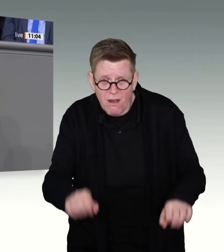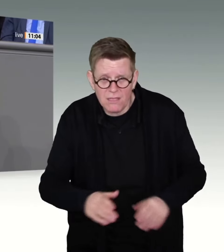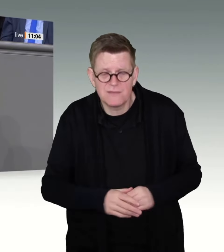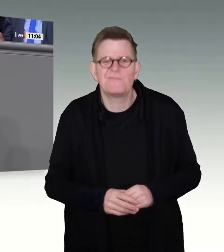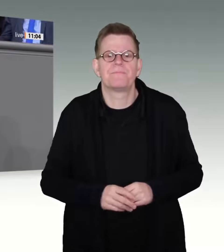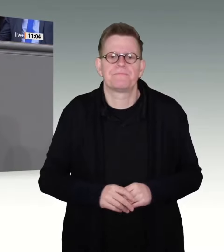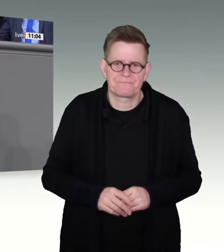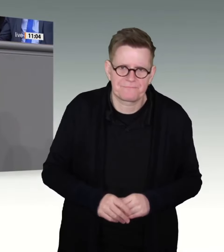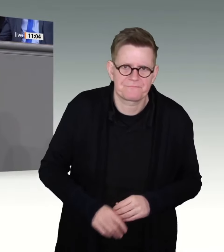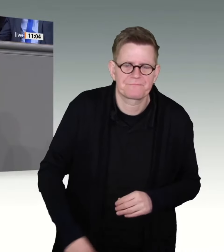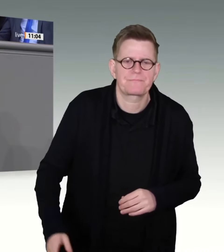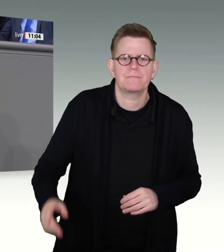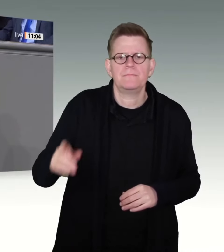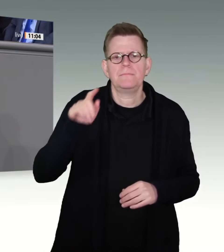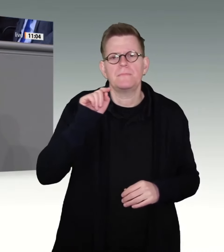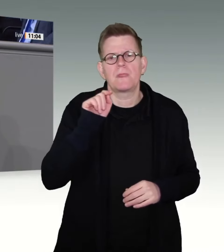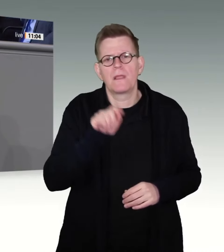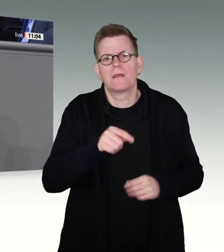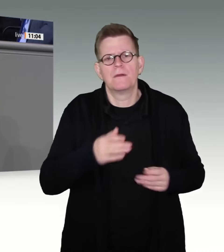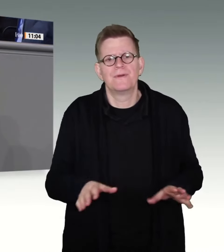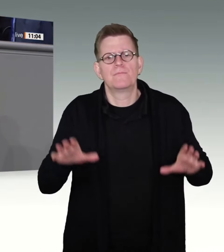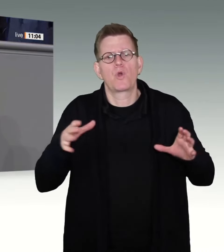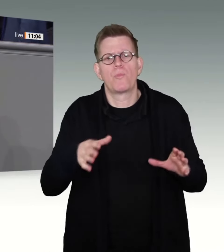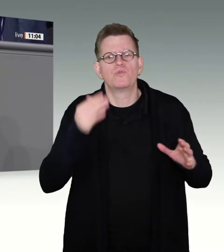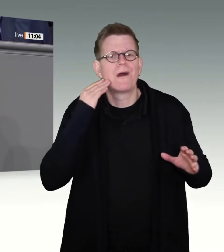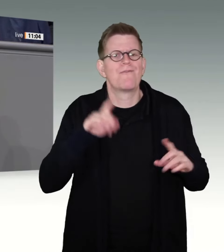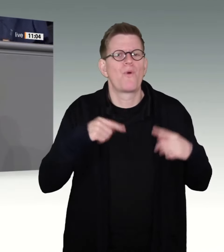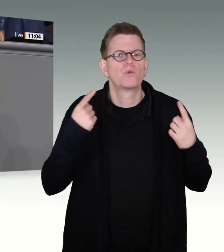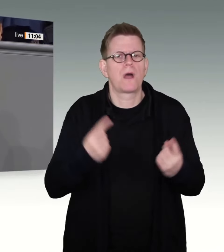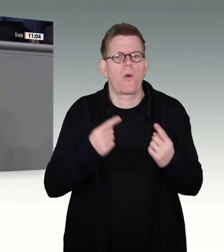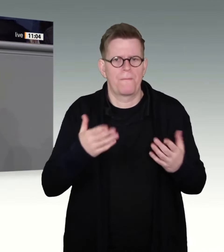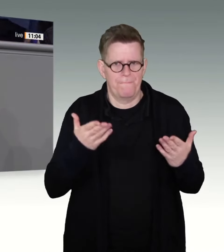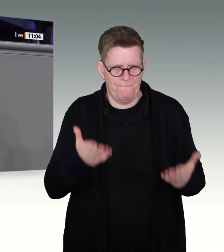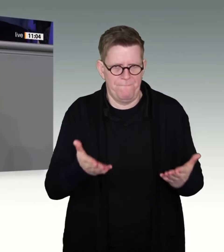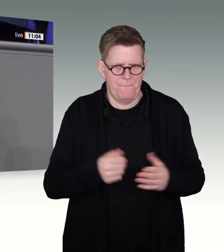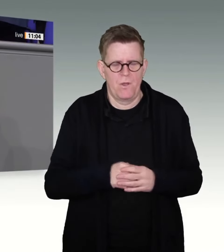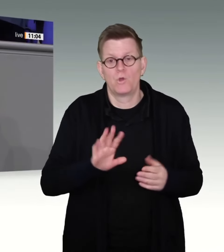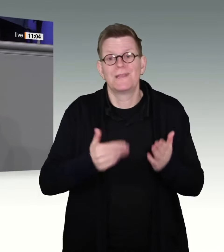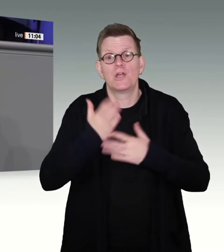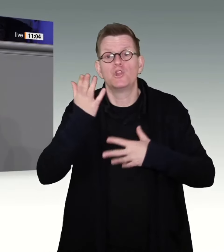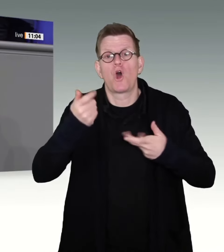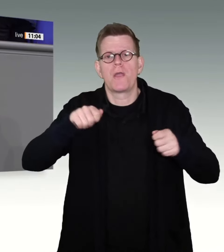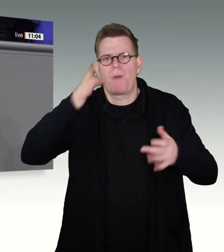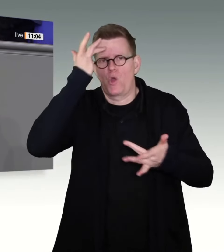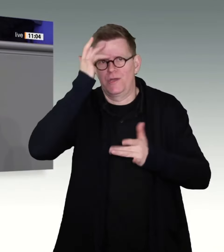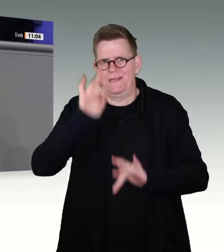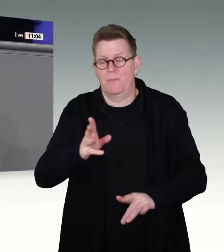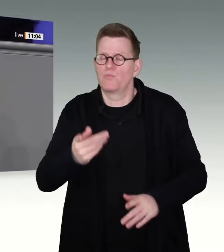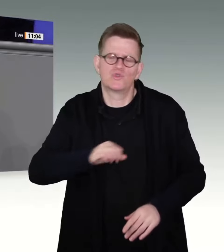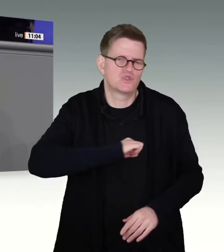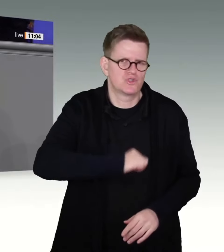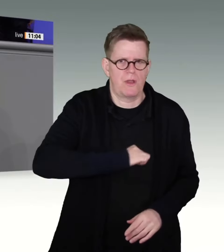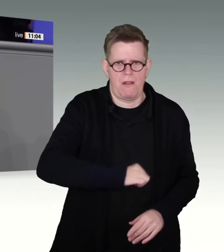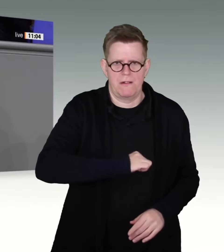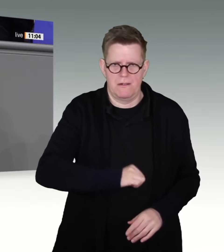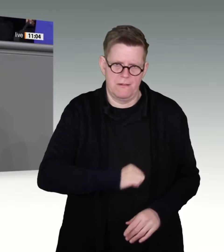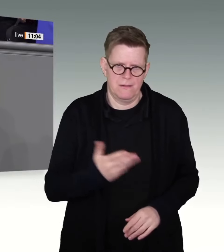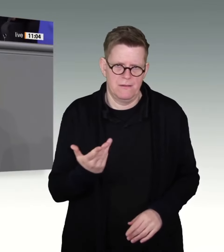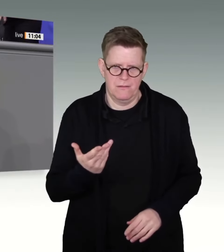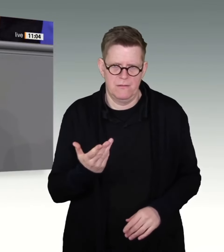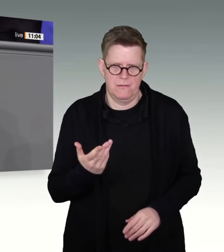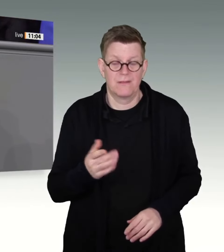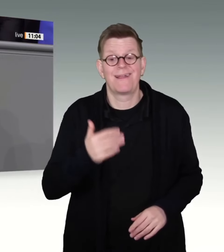- und Landbereitstellung als auch Neubaugenehmigungen müssen jetzt schneller und effizienter werden, bevor am Wohnungsmarkt Änderungen